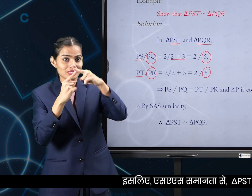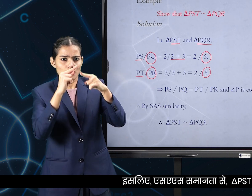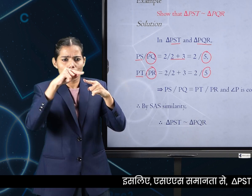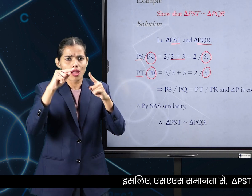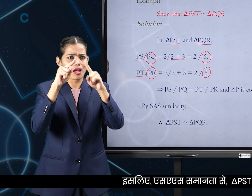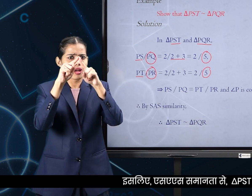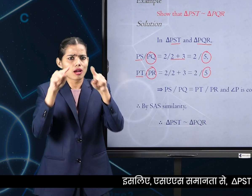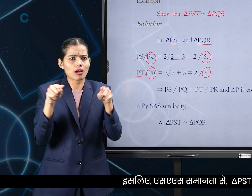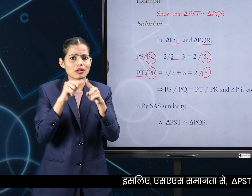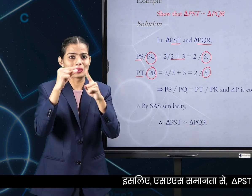PQR।